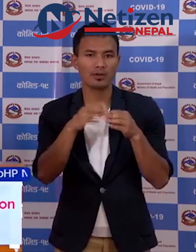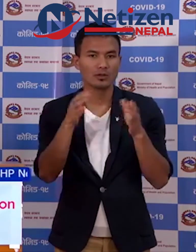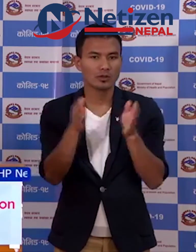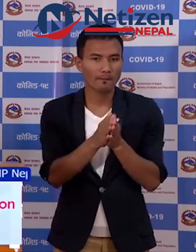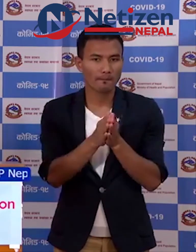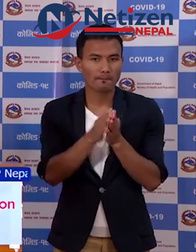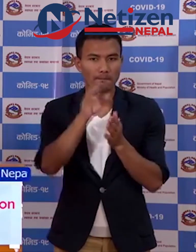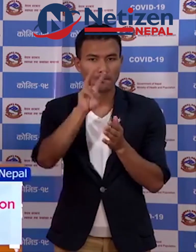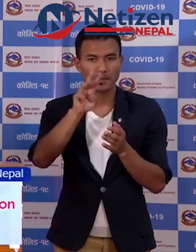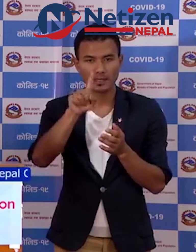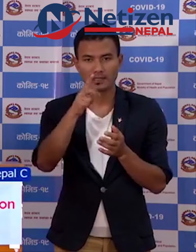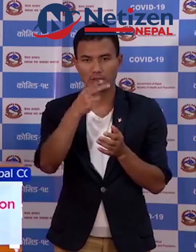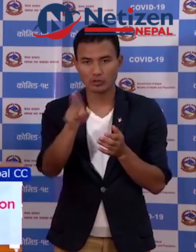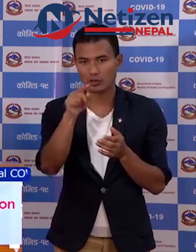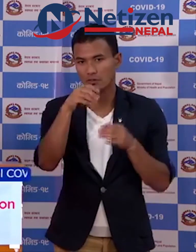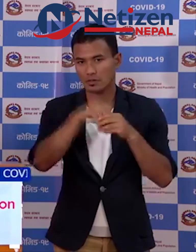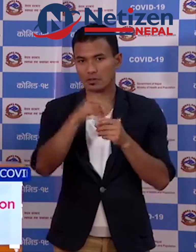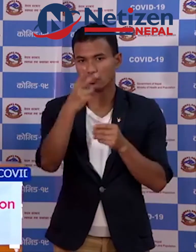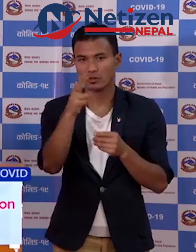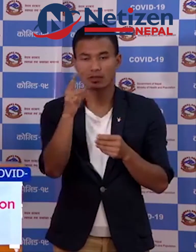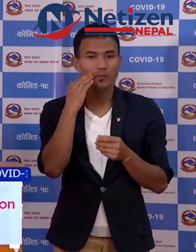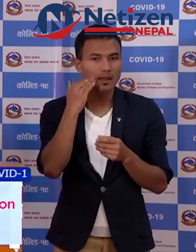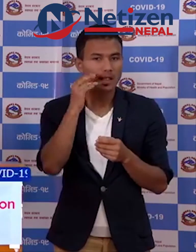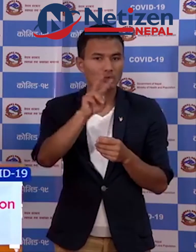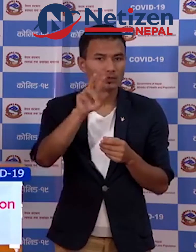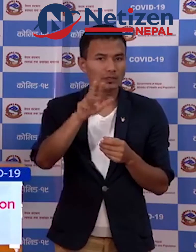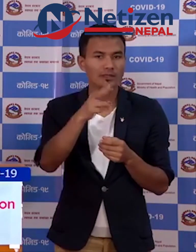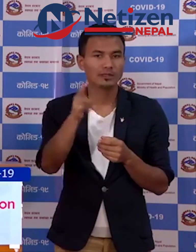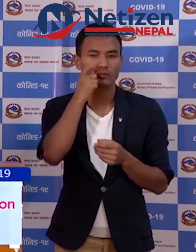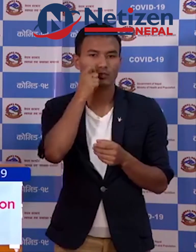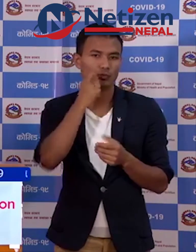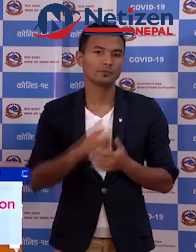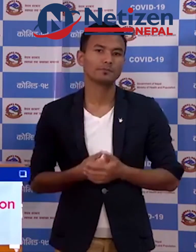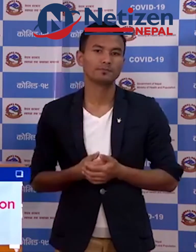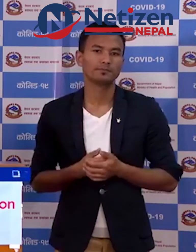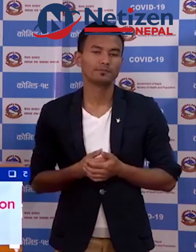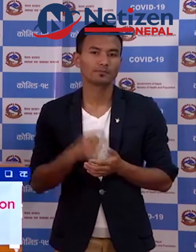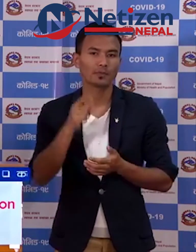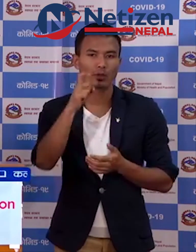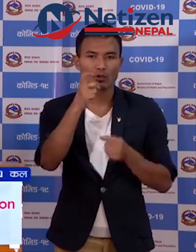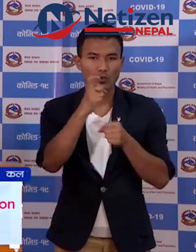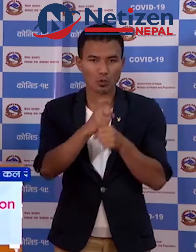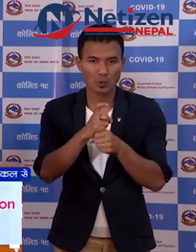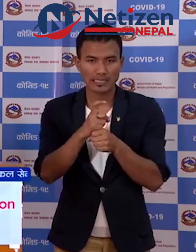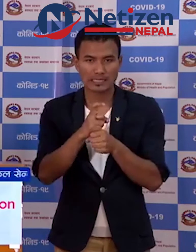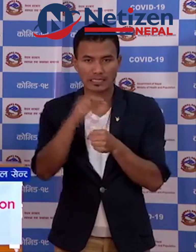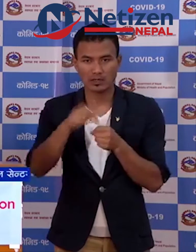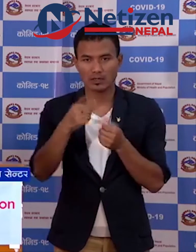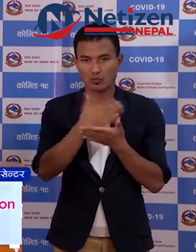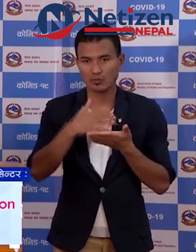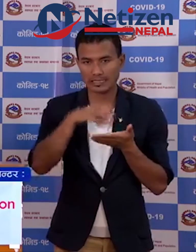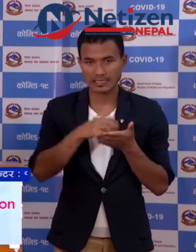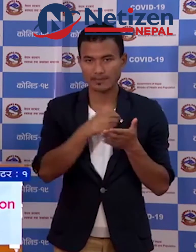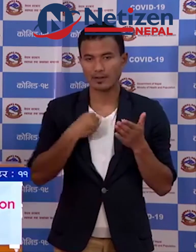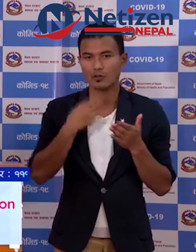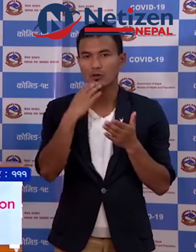गाउँपालिकाको जम्मा 31 जना, त्यसमध्ये 2 जना महिला र 29 जना पुरुष। गुल्मी हाल लुम्बिनी